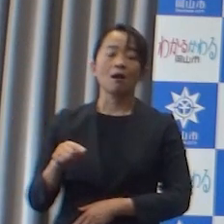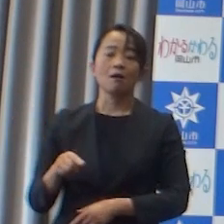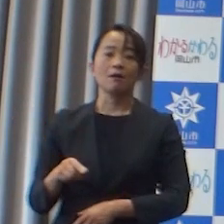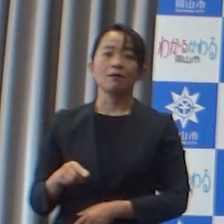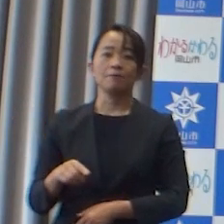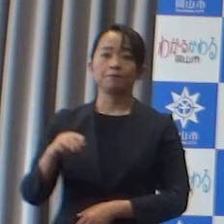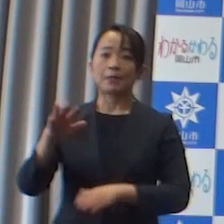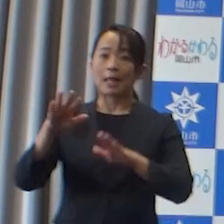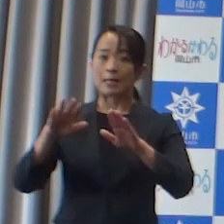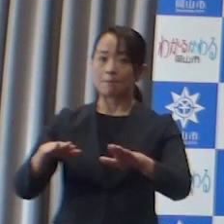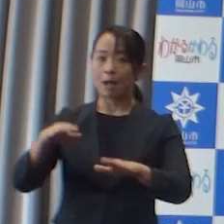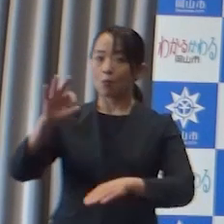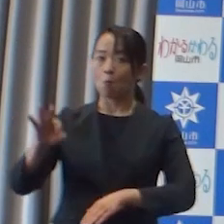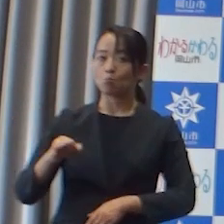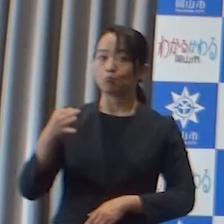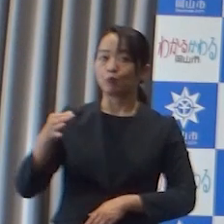が